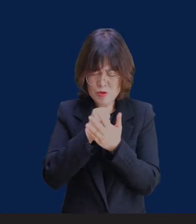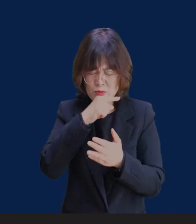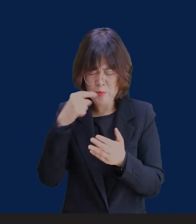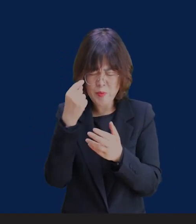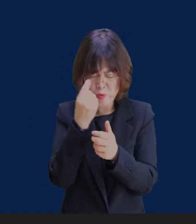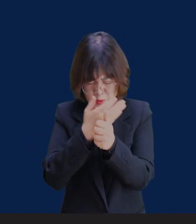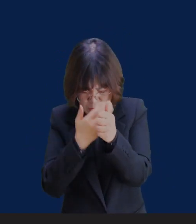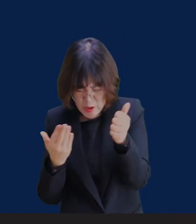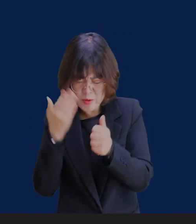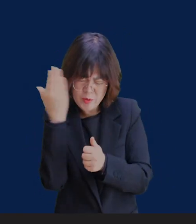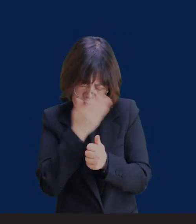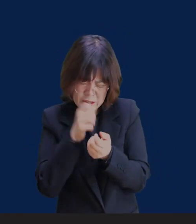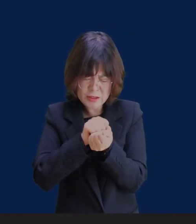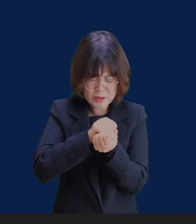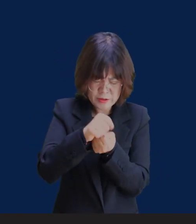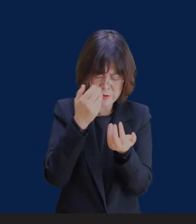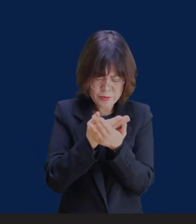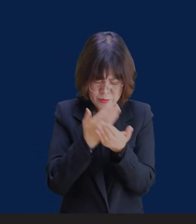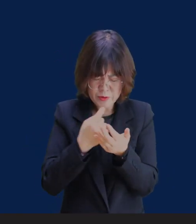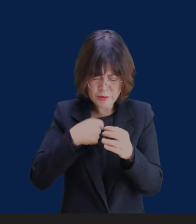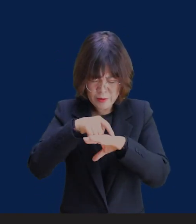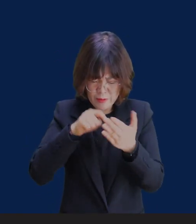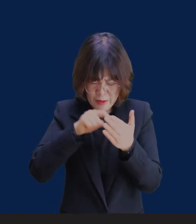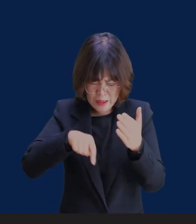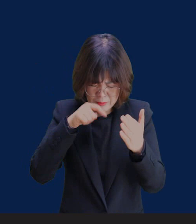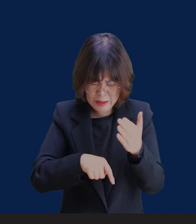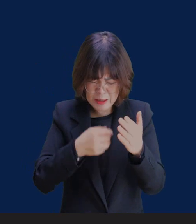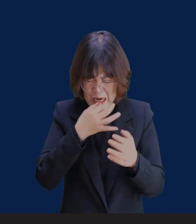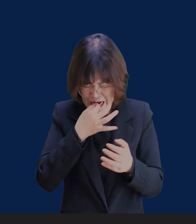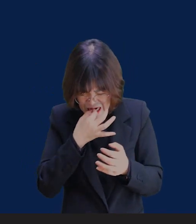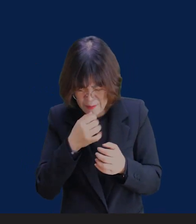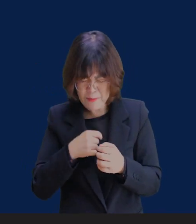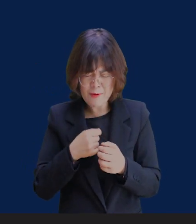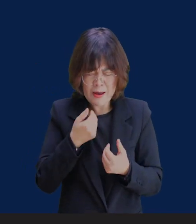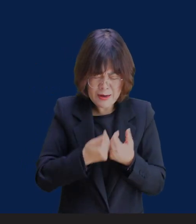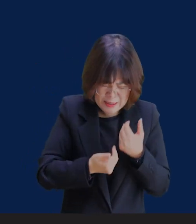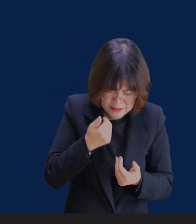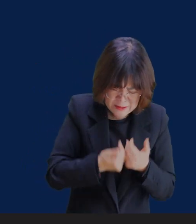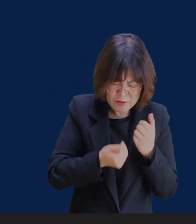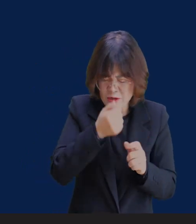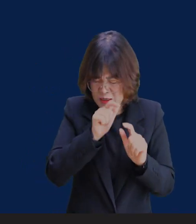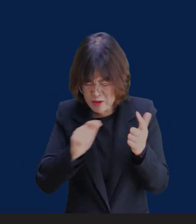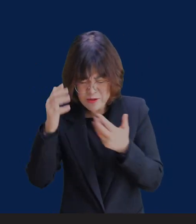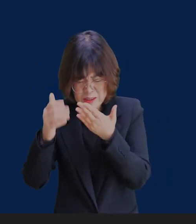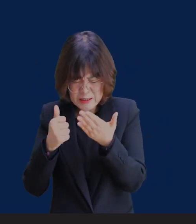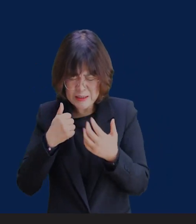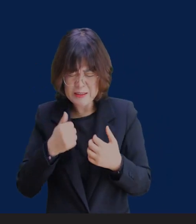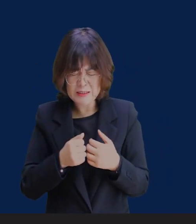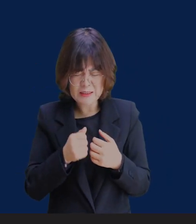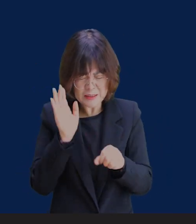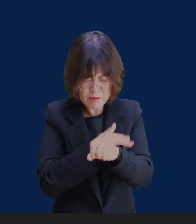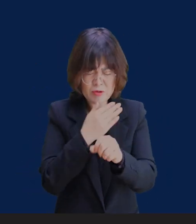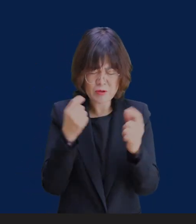주시옵소서. 하나님, 우리 죄를 용서하여 주시옵소서. 아쉬움시한 십자가의 보혈의 피로 우리를 씻으시고 하나님의 거룩하시소서. 하나님의